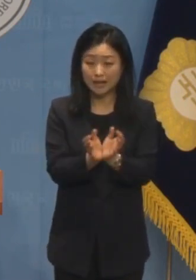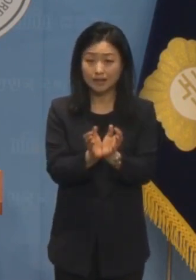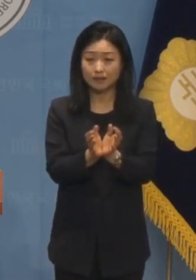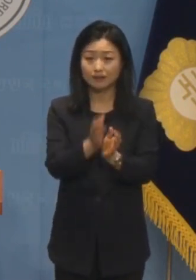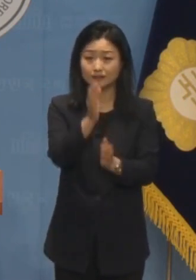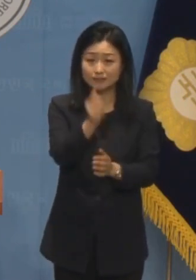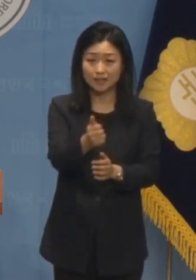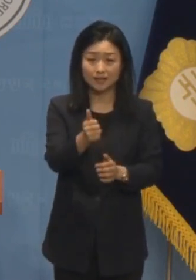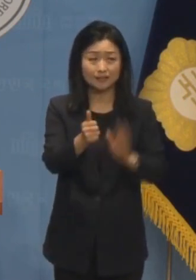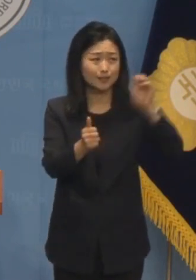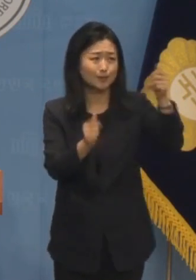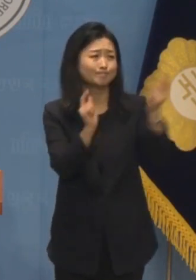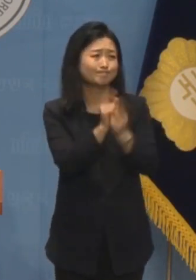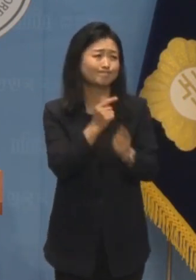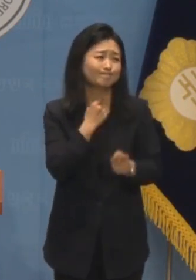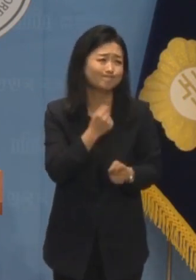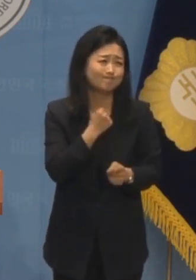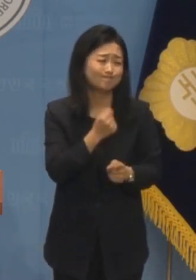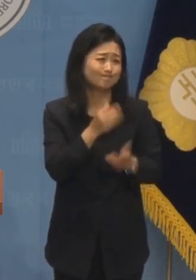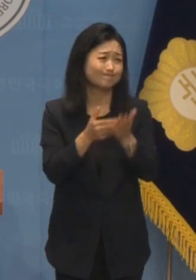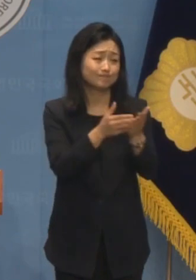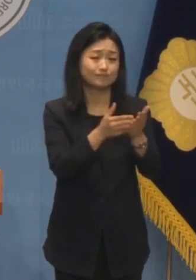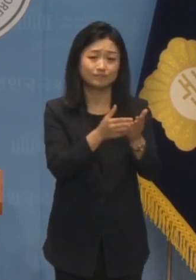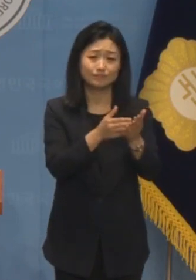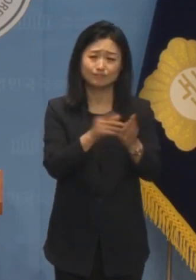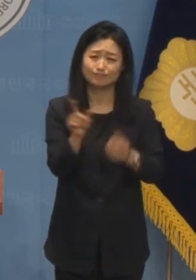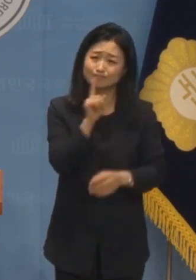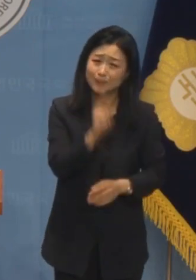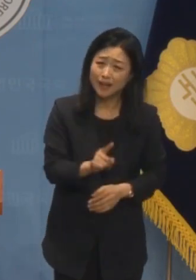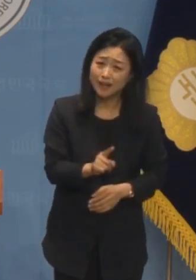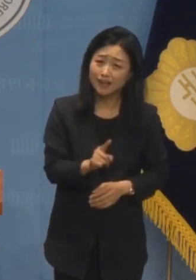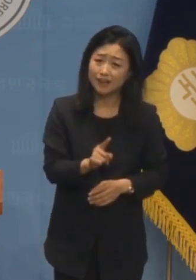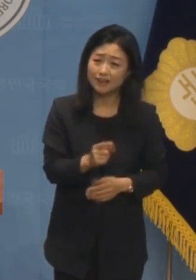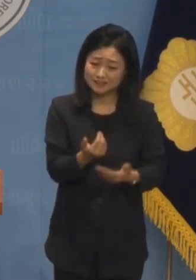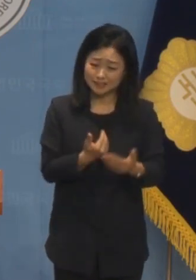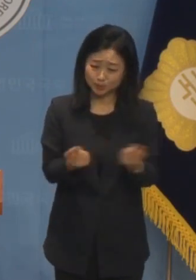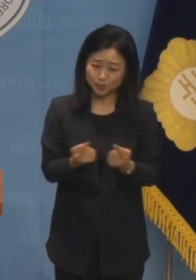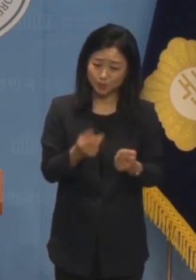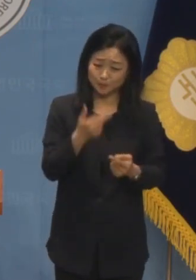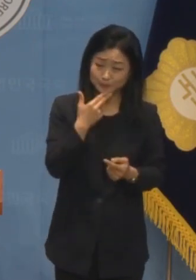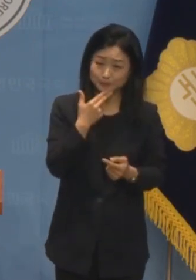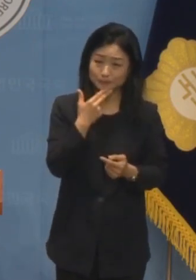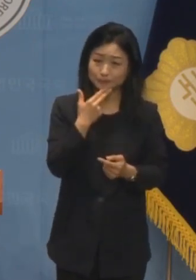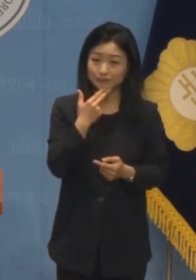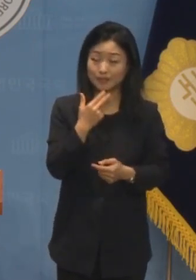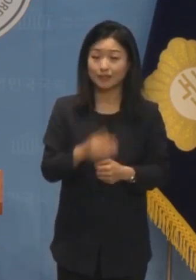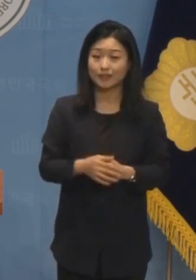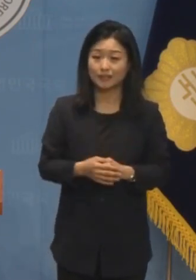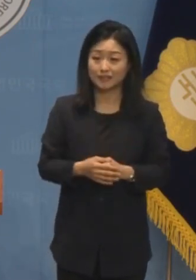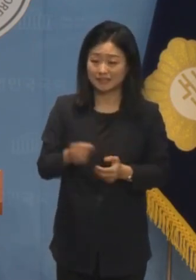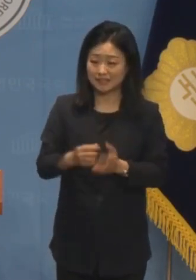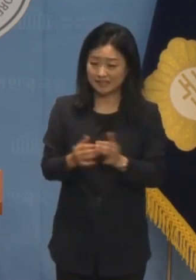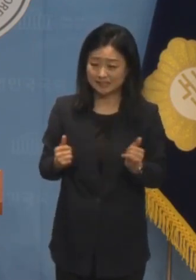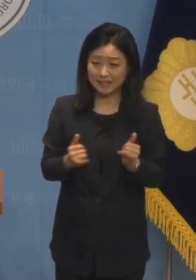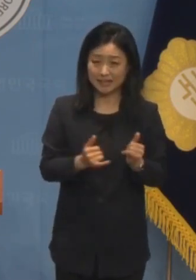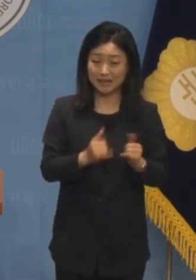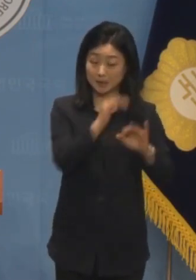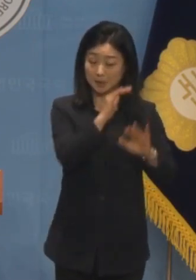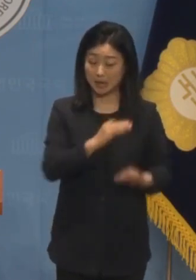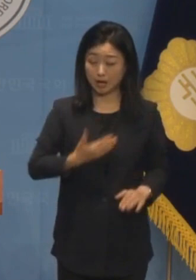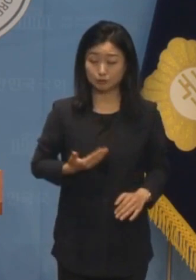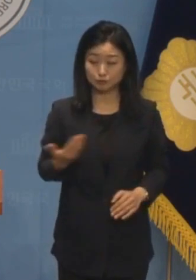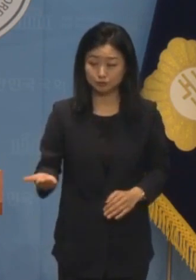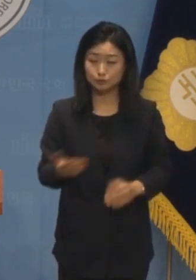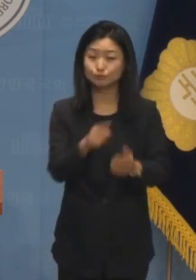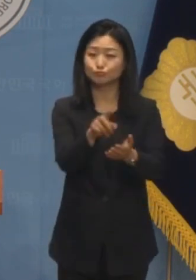신경전이 버릴 때입니까 충분한 사전조율 없이 언론의 독대를 흘리는 한대표